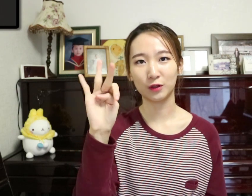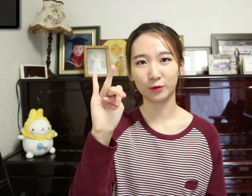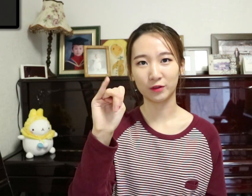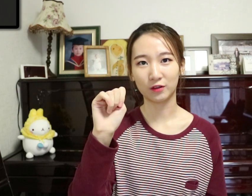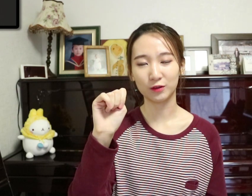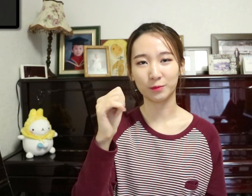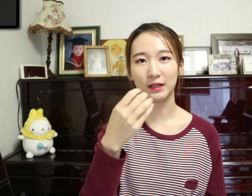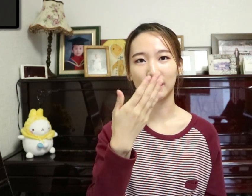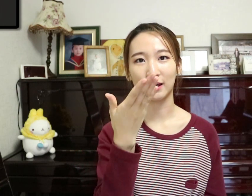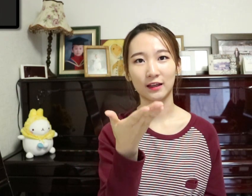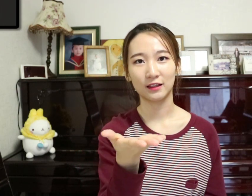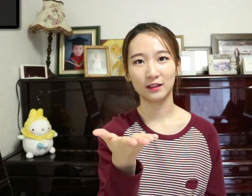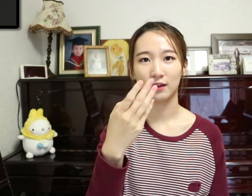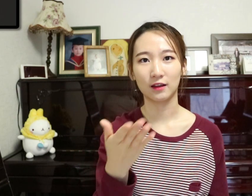이렇게 접는 거를 좀 빠르게.